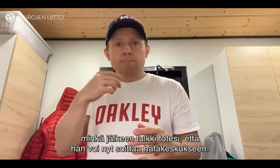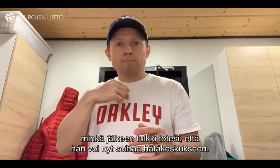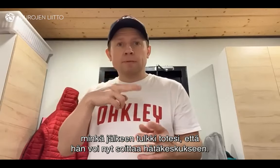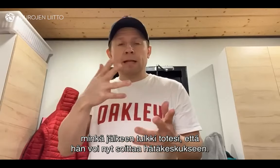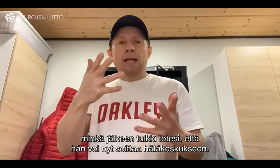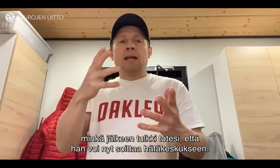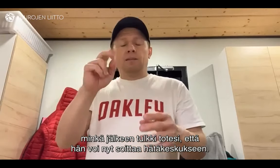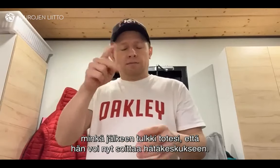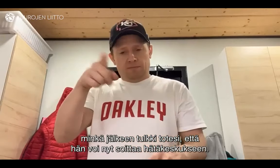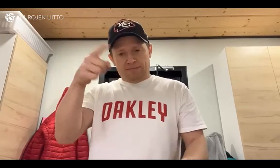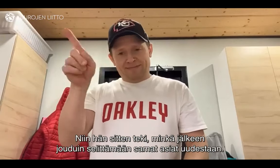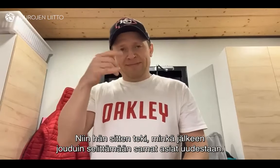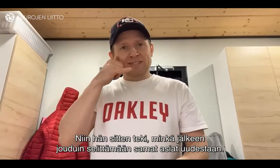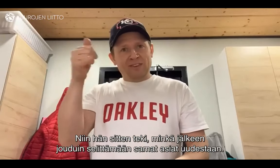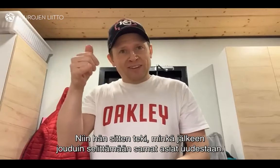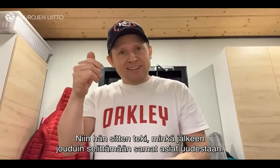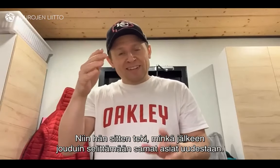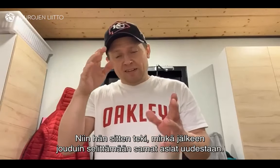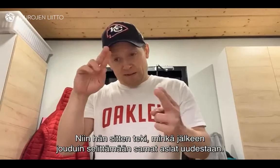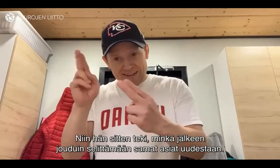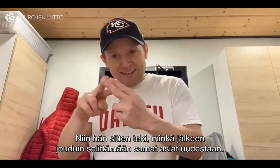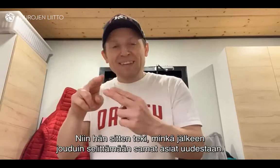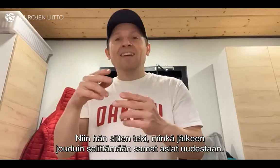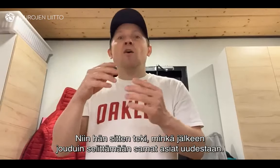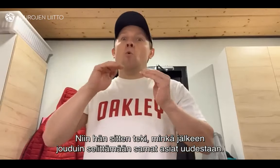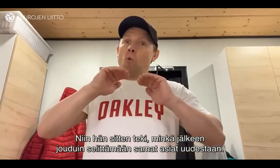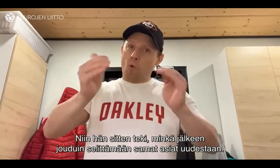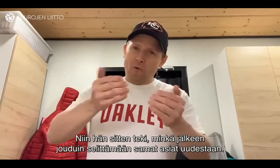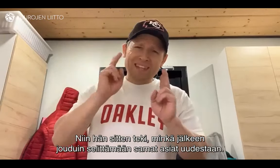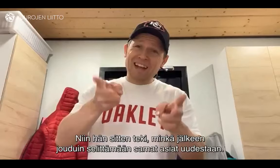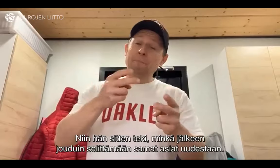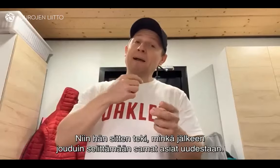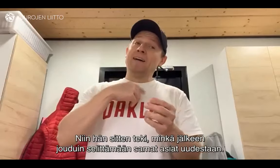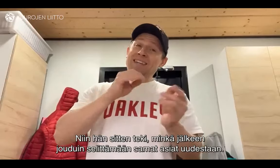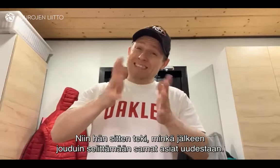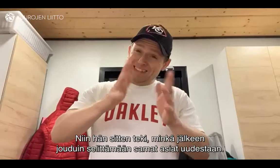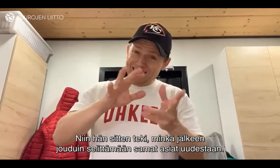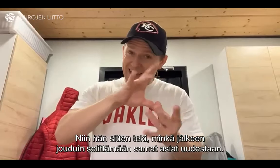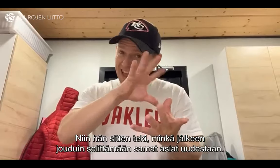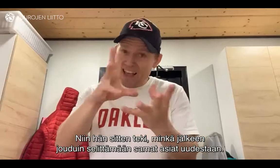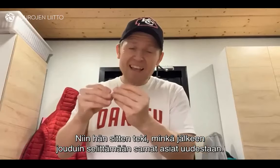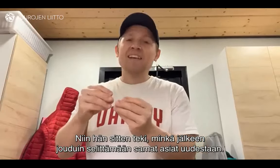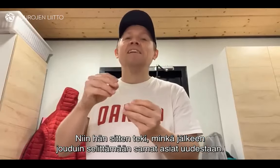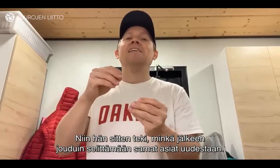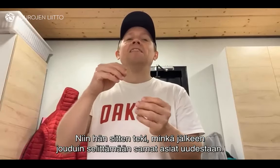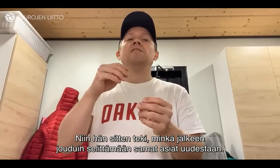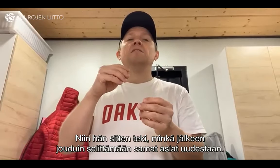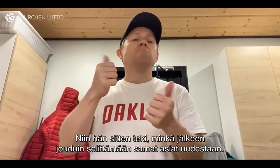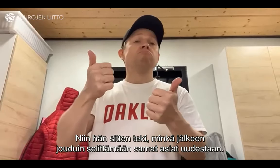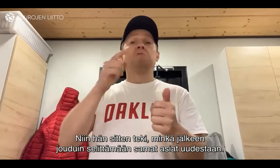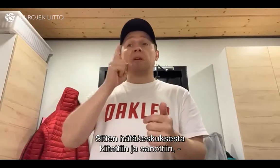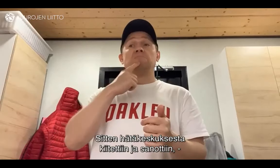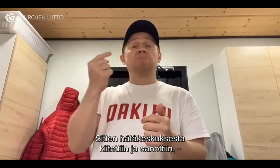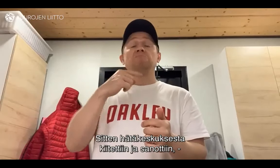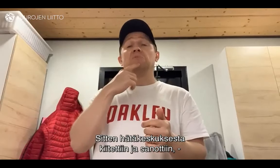Minkä jälkeen tulkki totesi, että hän voi nyt soittaa hätäkeskukseen. Niin hän sitten teki, minkä jälkeen jouduin selittämään samat